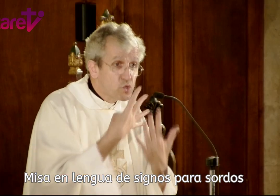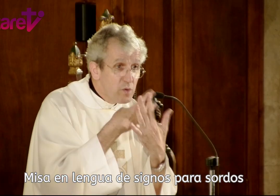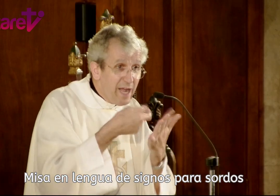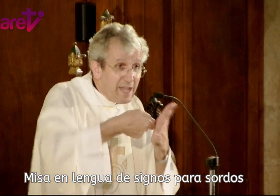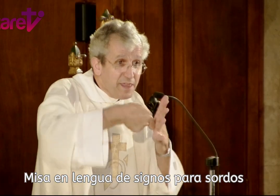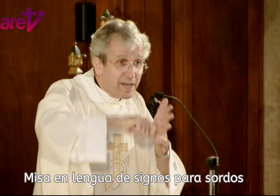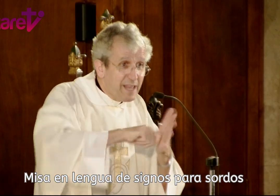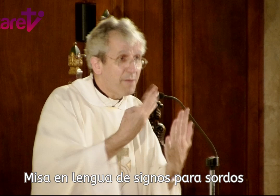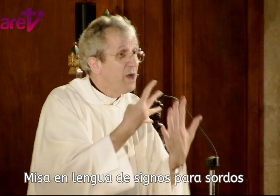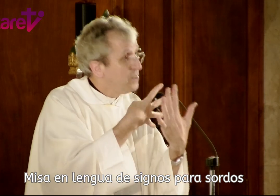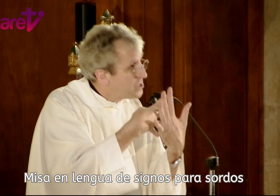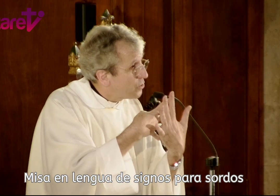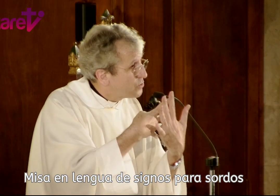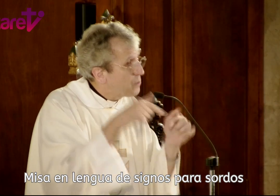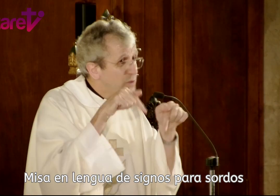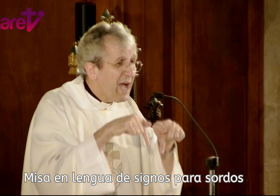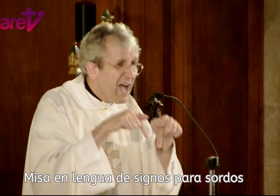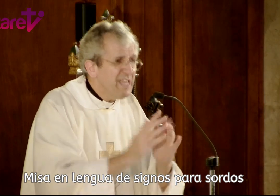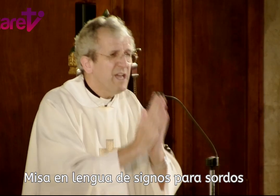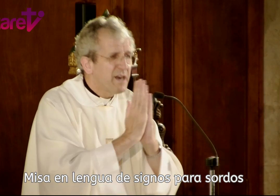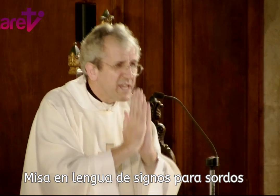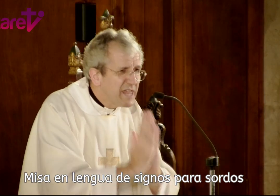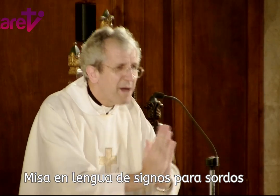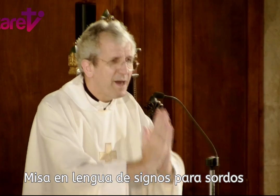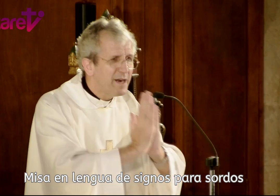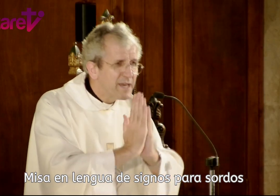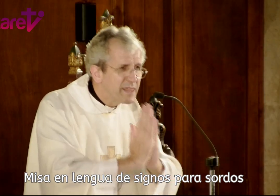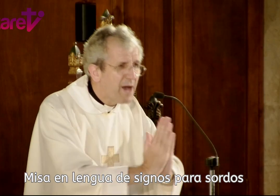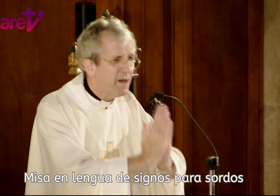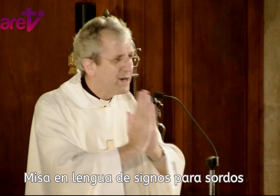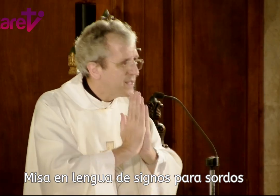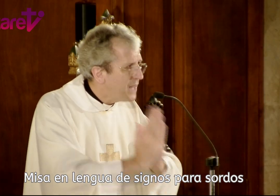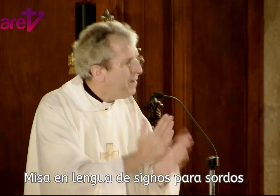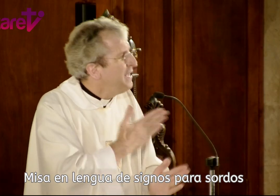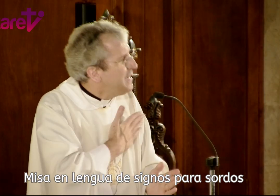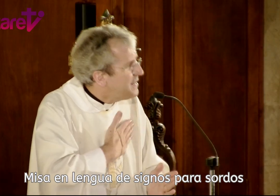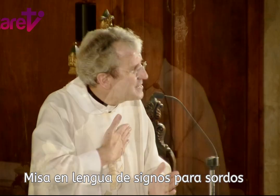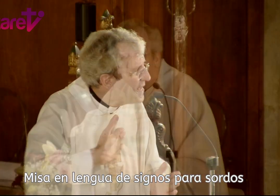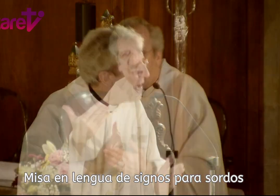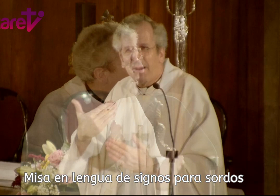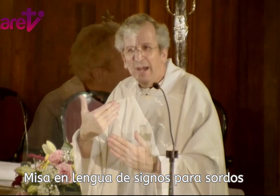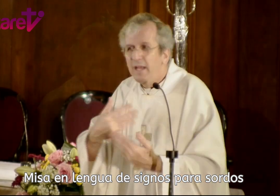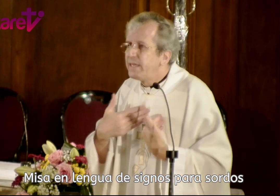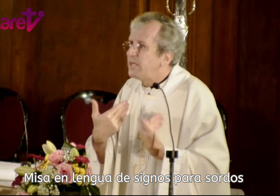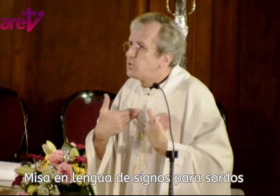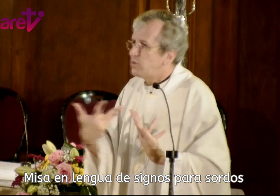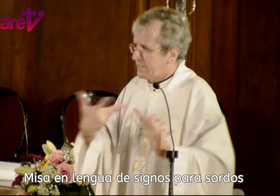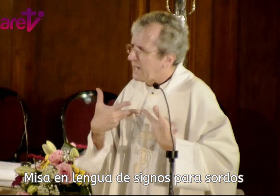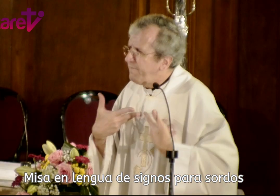clausura, cerrada ya, dentro de su clausura, allí rezaba, rezaba, rezaba y deseaba que su sacrificio,